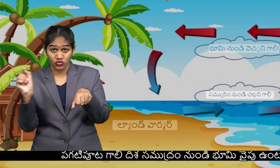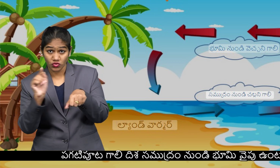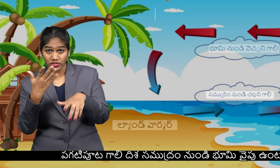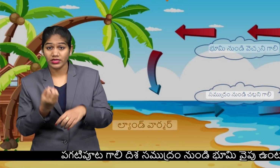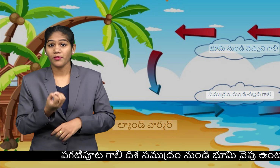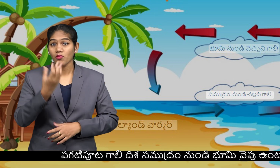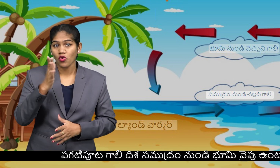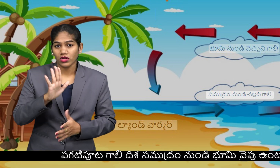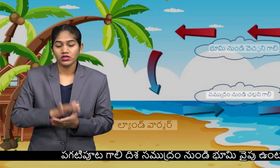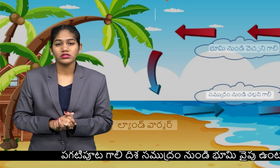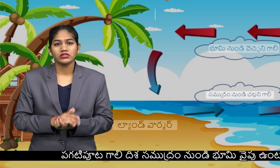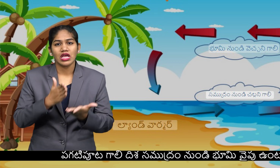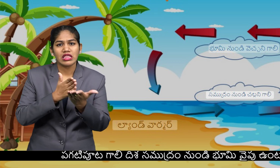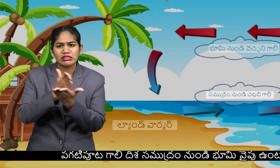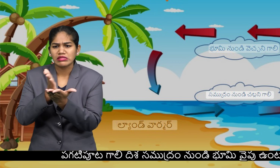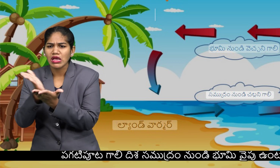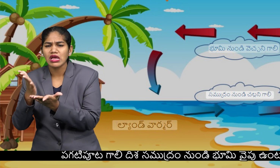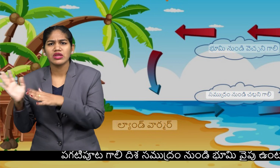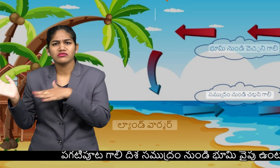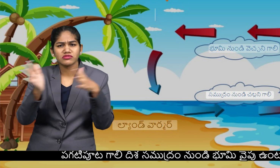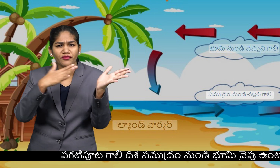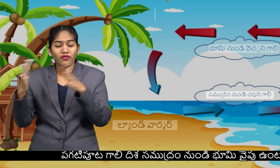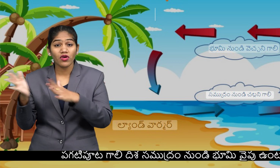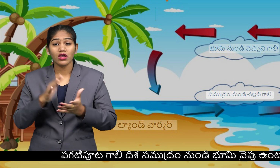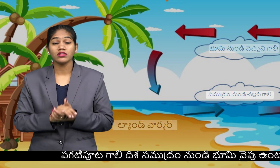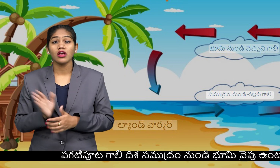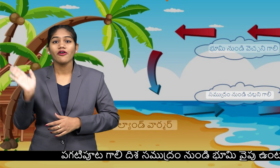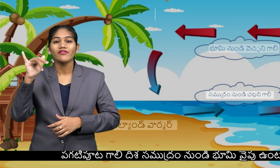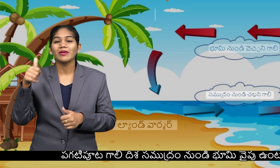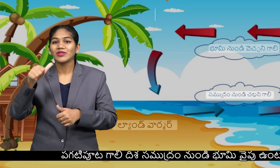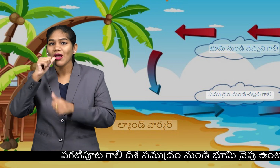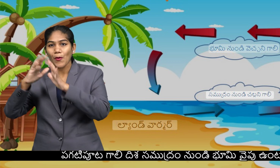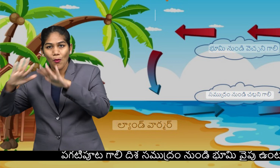పగటిపూట గాలి దిశ సముద్రం నుండి భూమి వైపు ఉంటుంది.